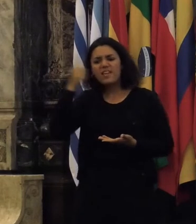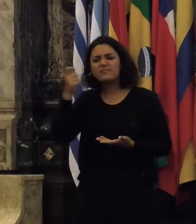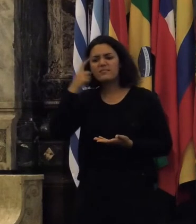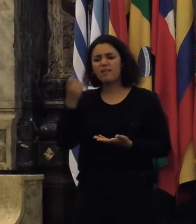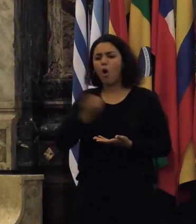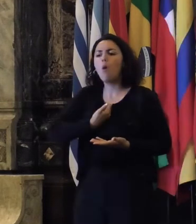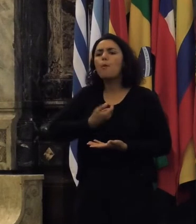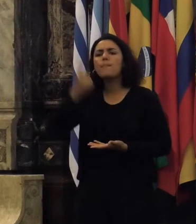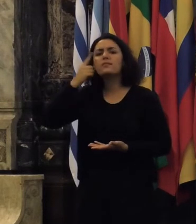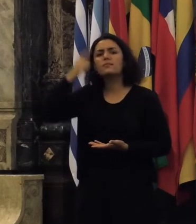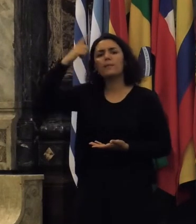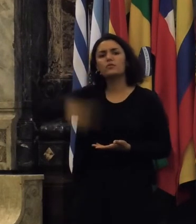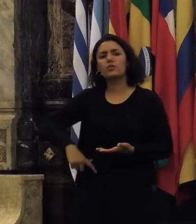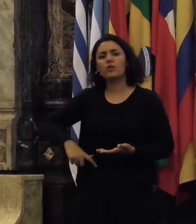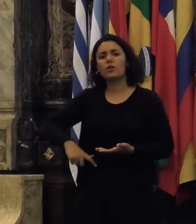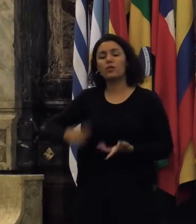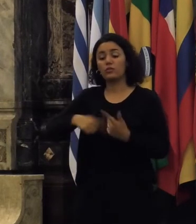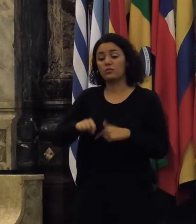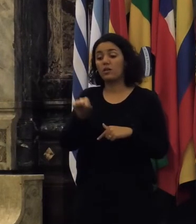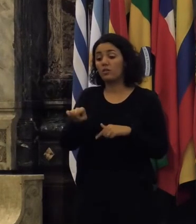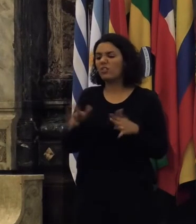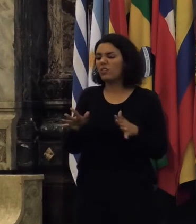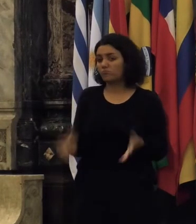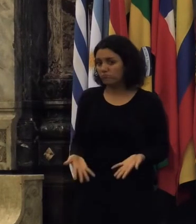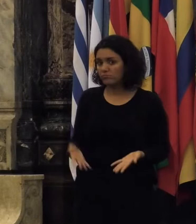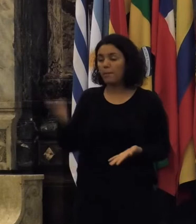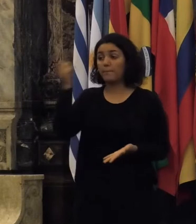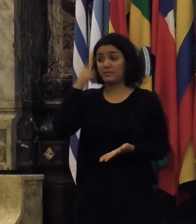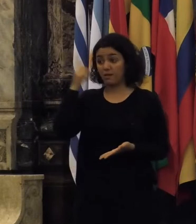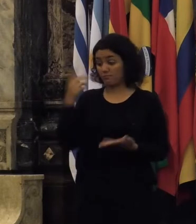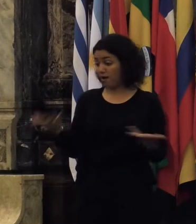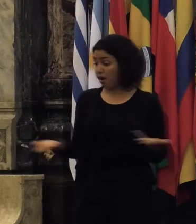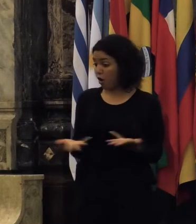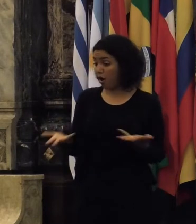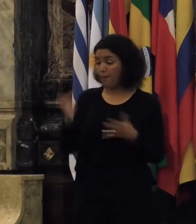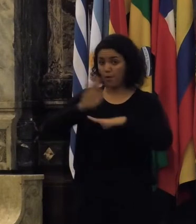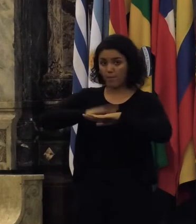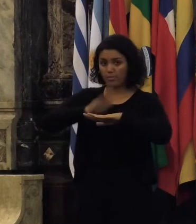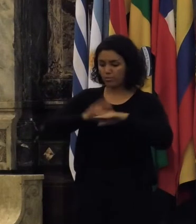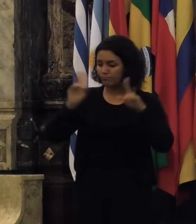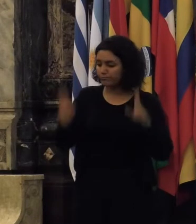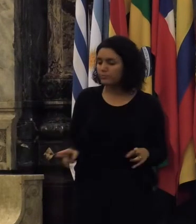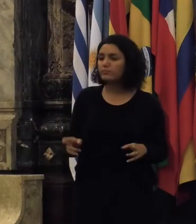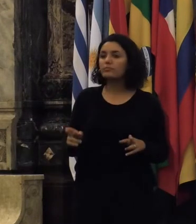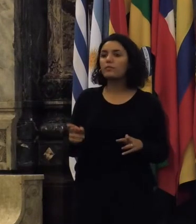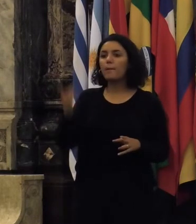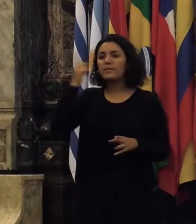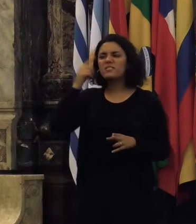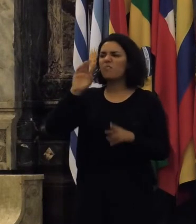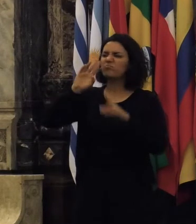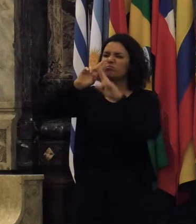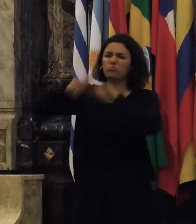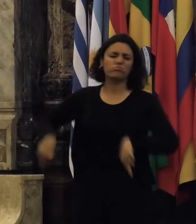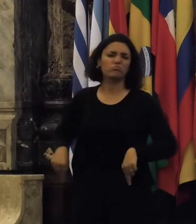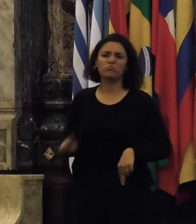pensar. ¿Por qué? Porque pensar en esta época es algo que se trata de anular. Y cuando